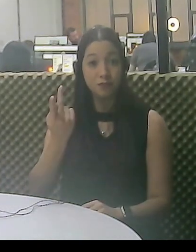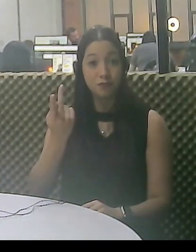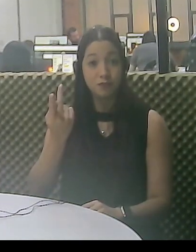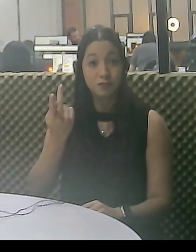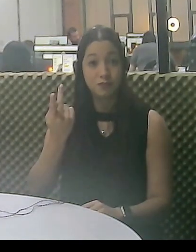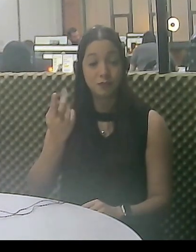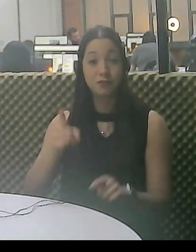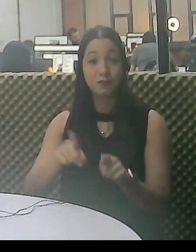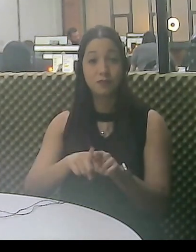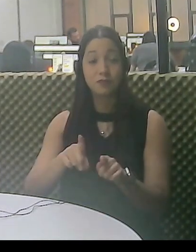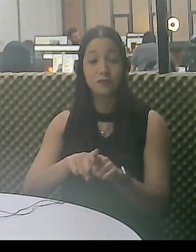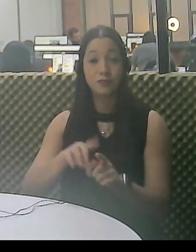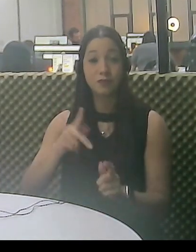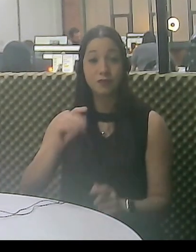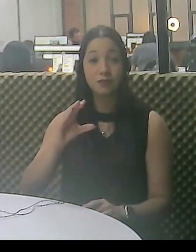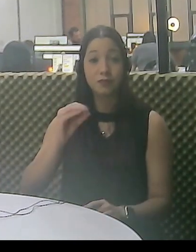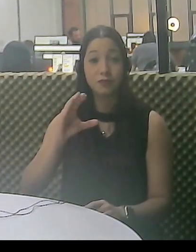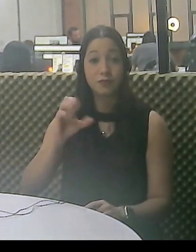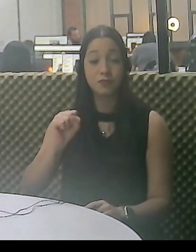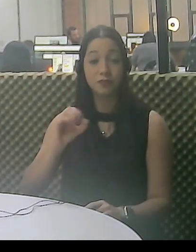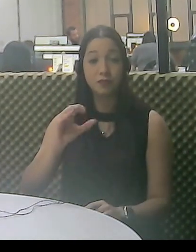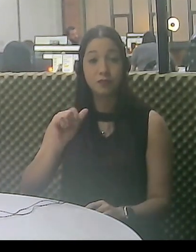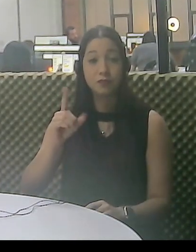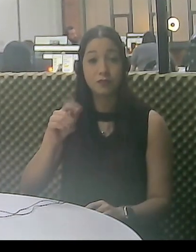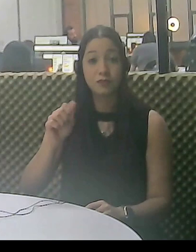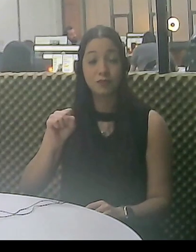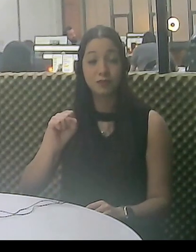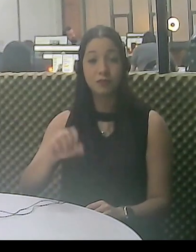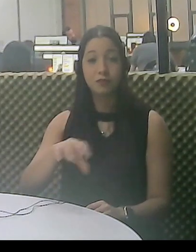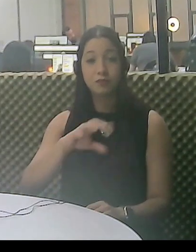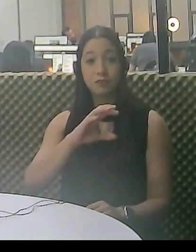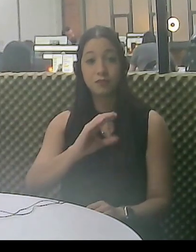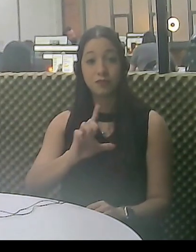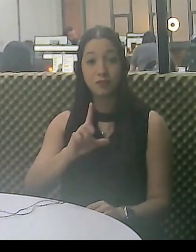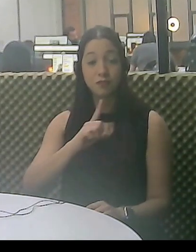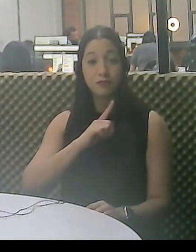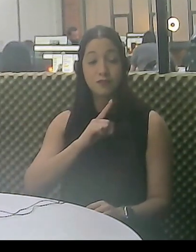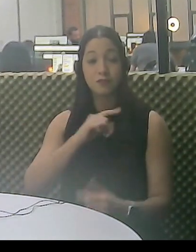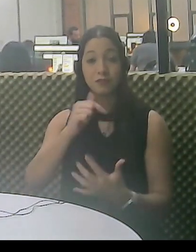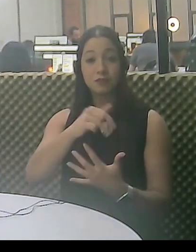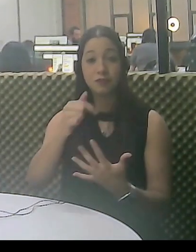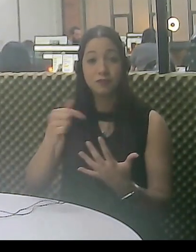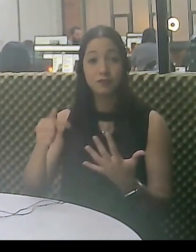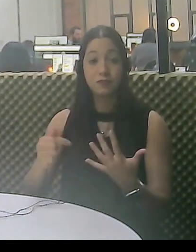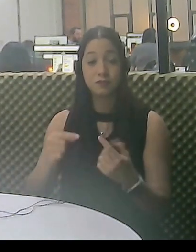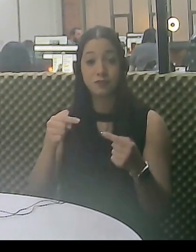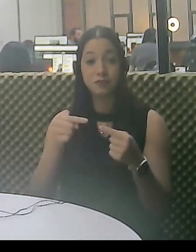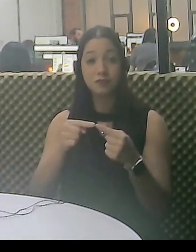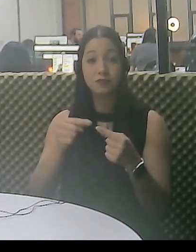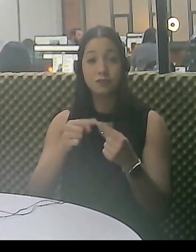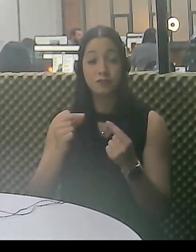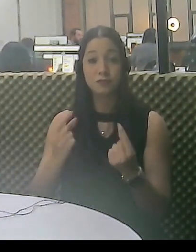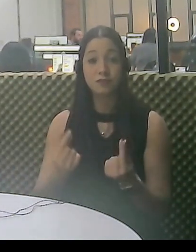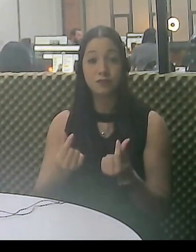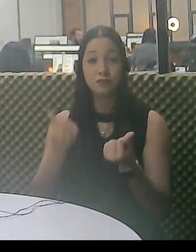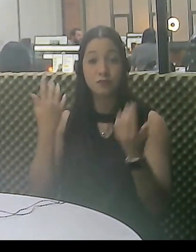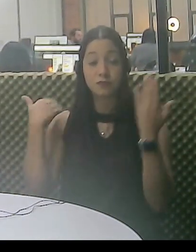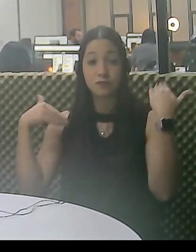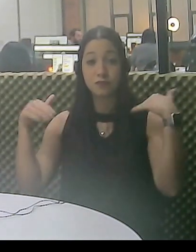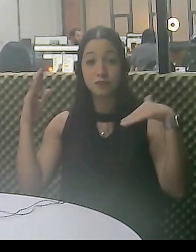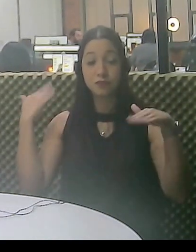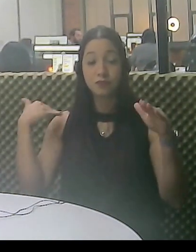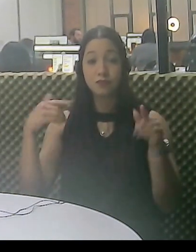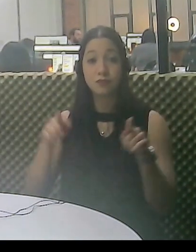Belo Horizonte e Poços de Caldas. A classificação leva em consideração itens diretamente relacionados à economia do turismo,